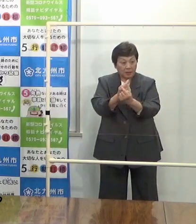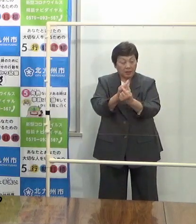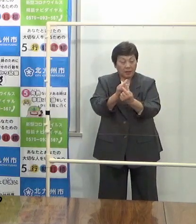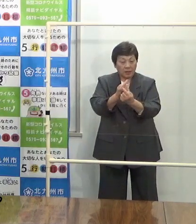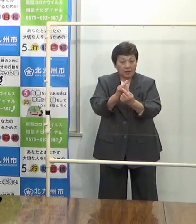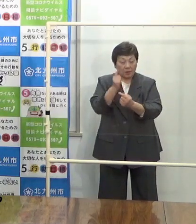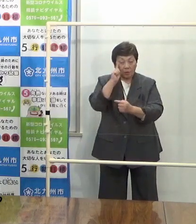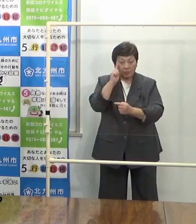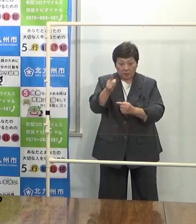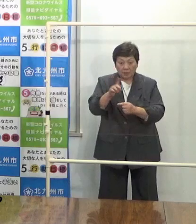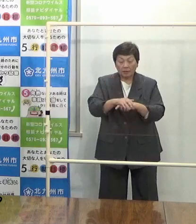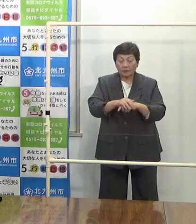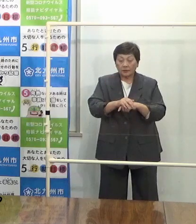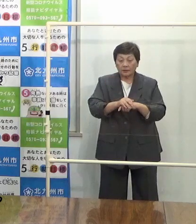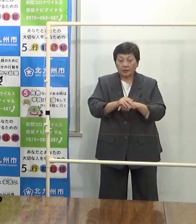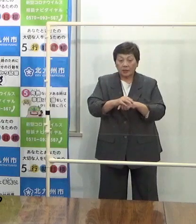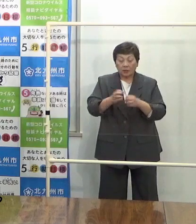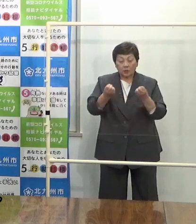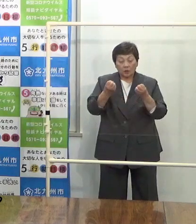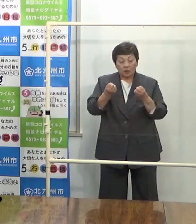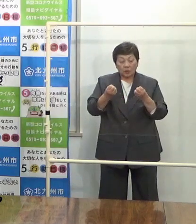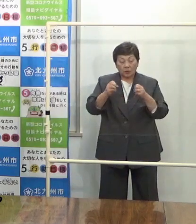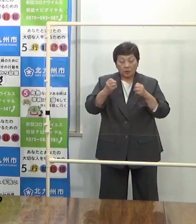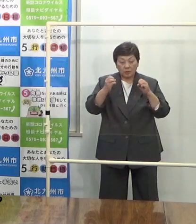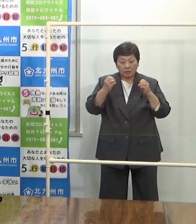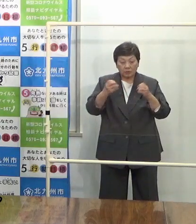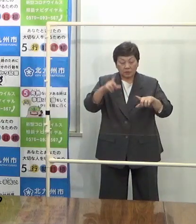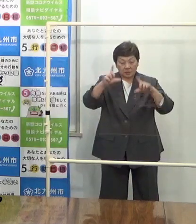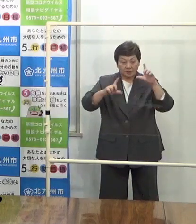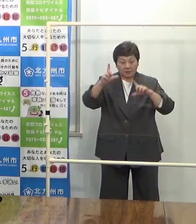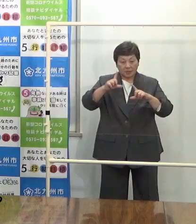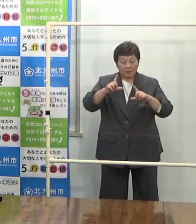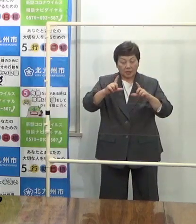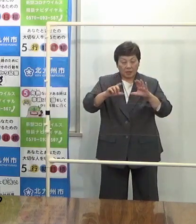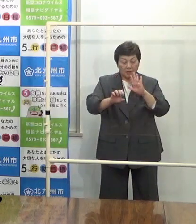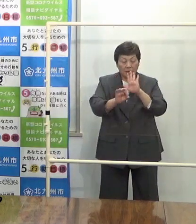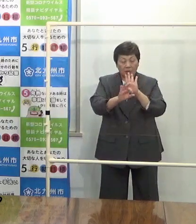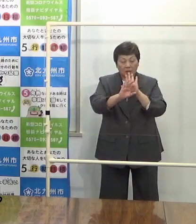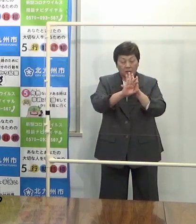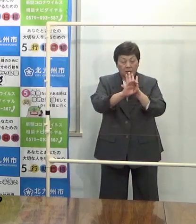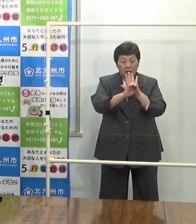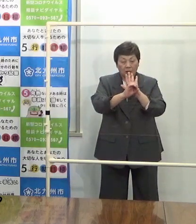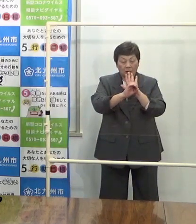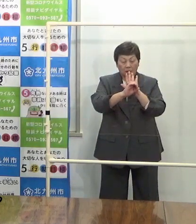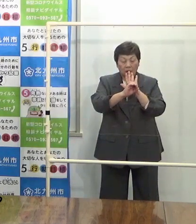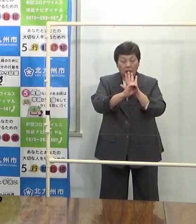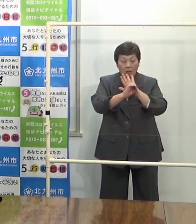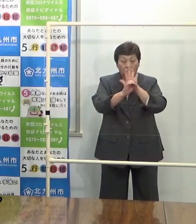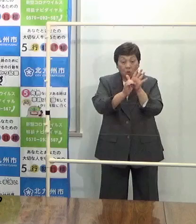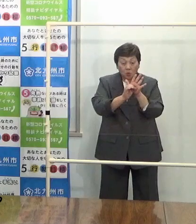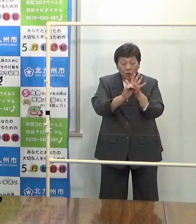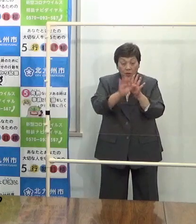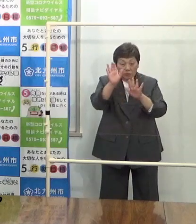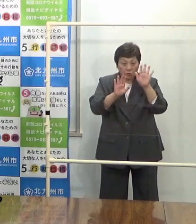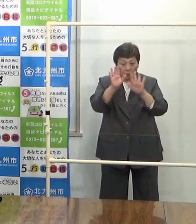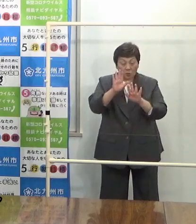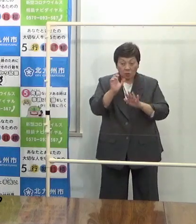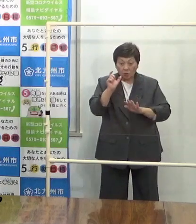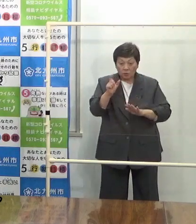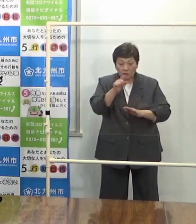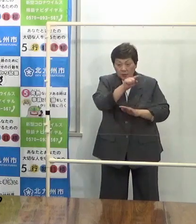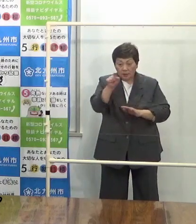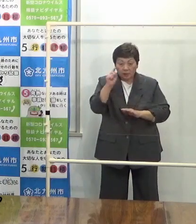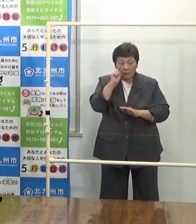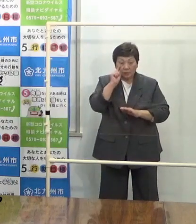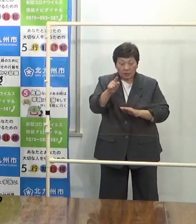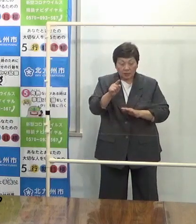この新型コロナの感染状況をしっかりと 落ち着かせてですね、1日